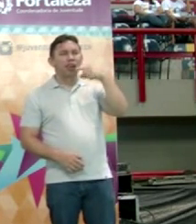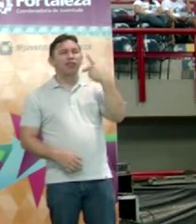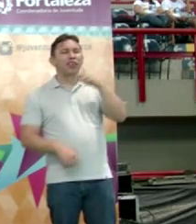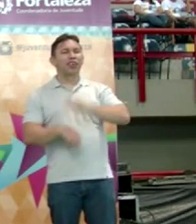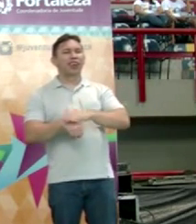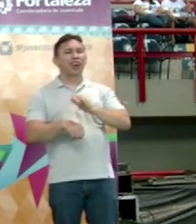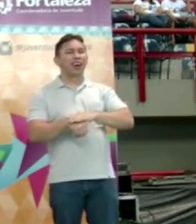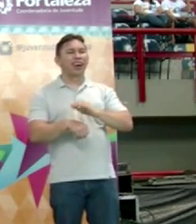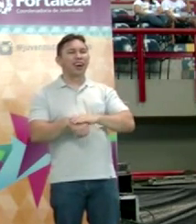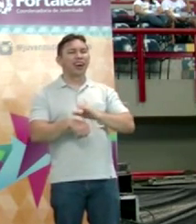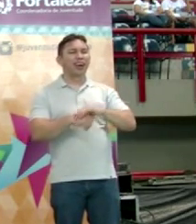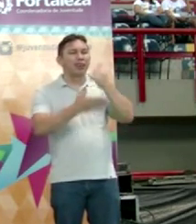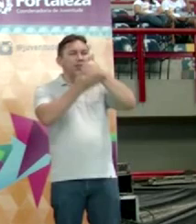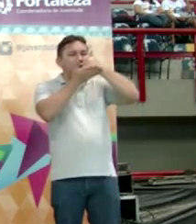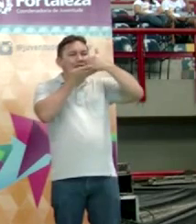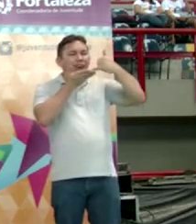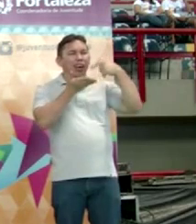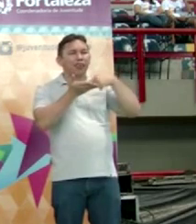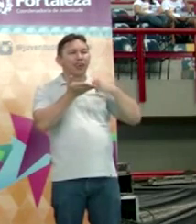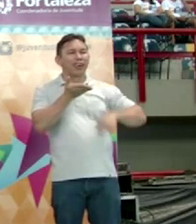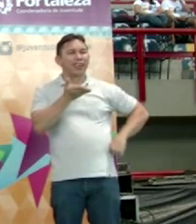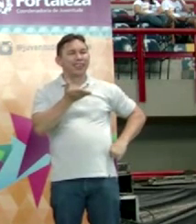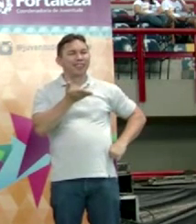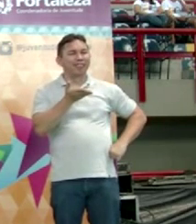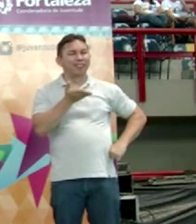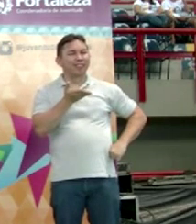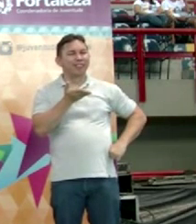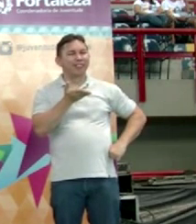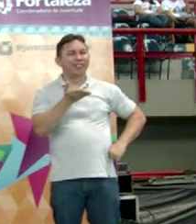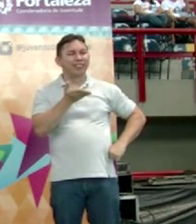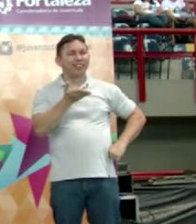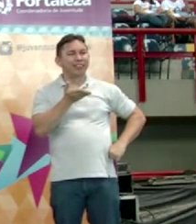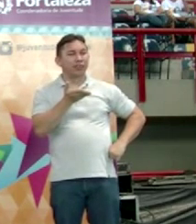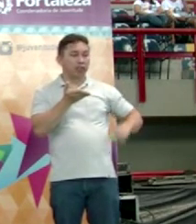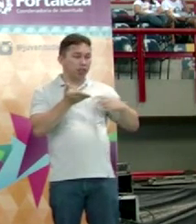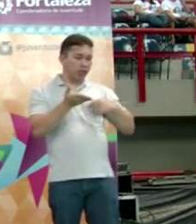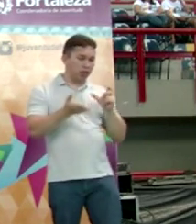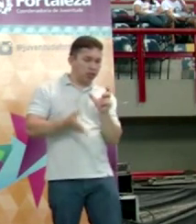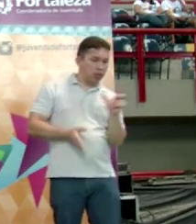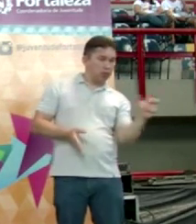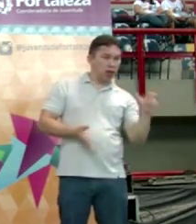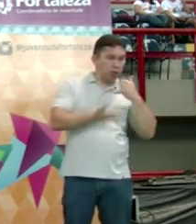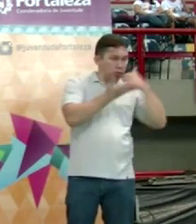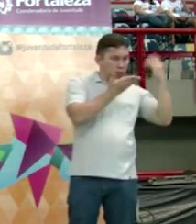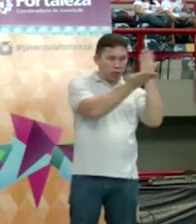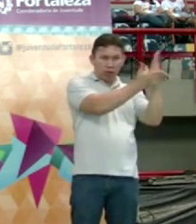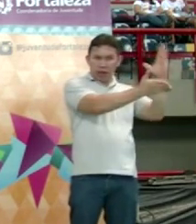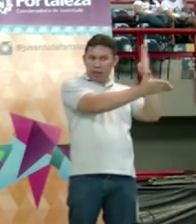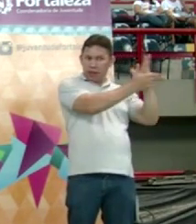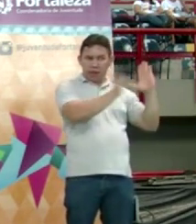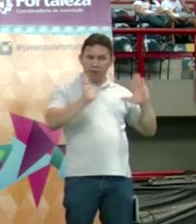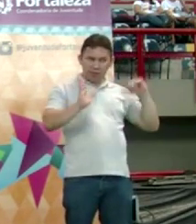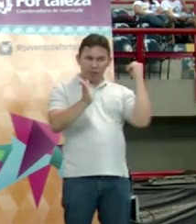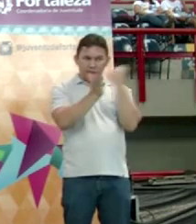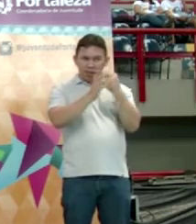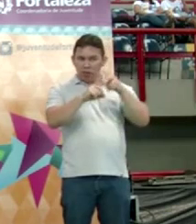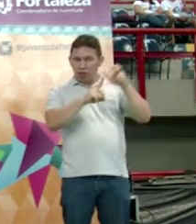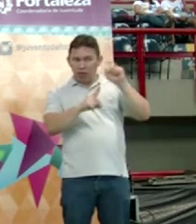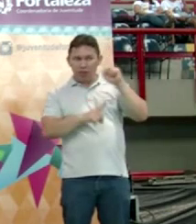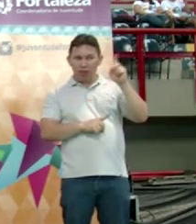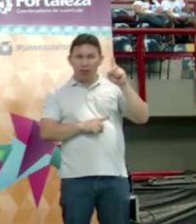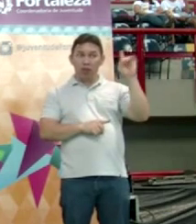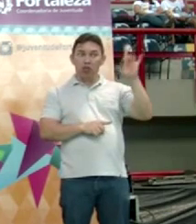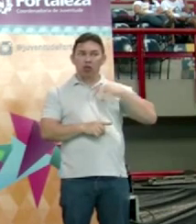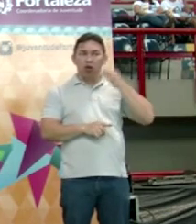e achavam que a Coca-Cola viciava por causa disso. Então, a Coca-Cola deixava bem claro que não existe nada de cocaína na Coca-Cola. O que é que